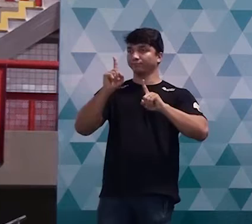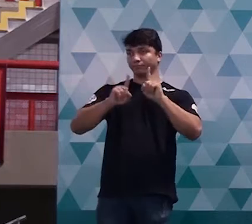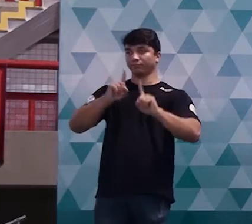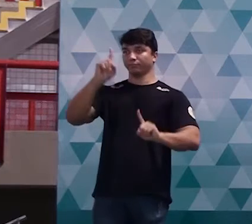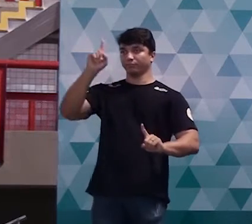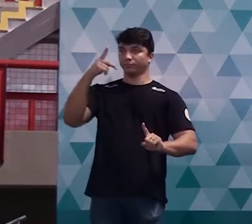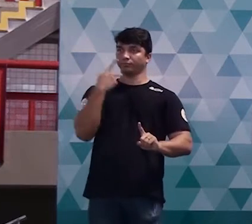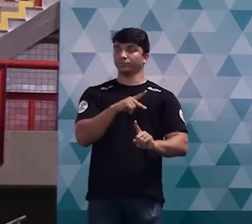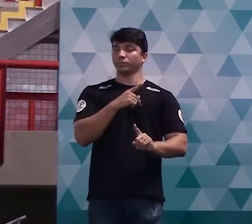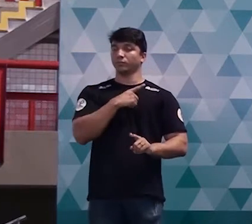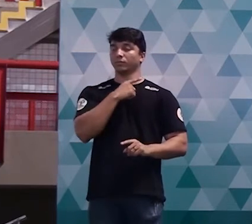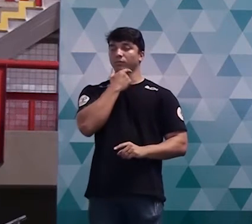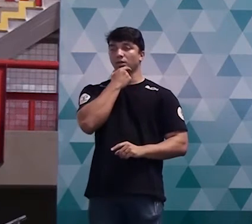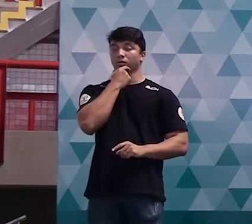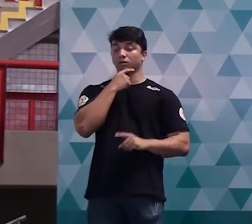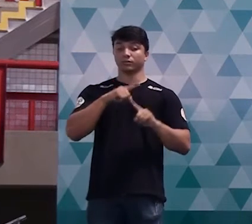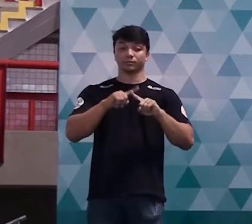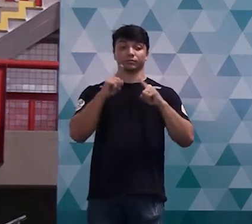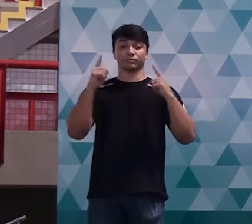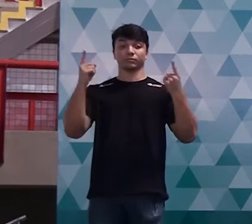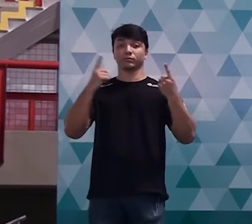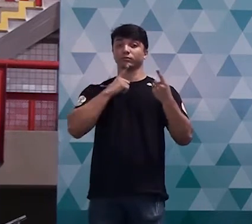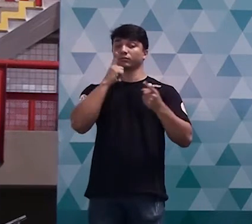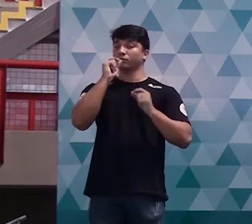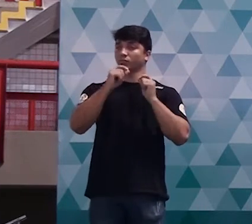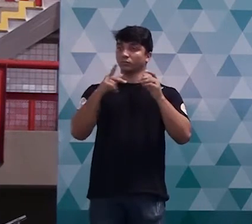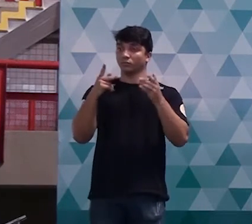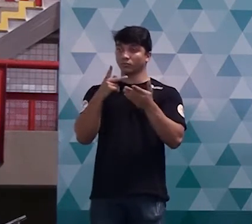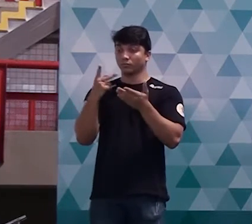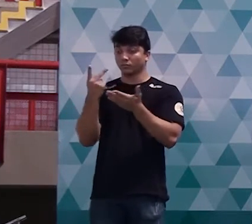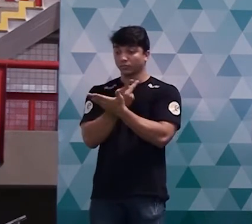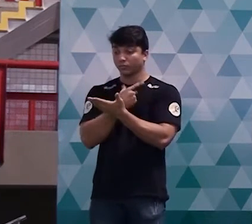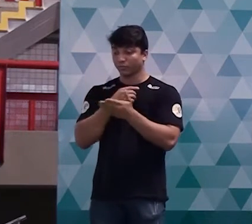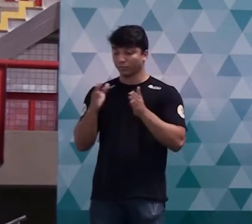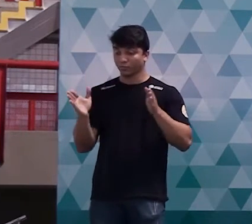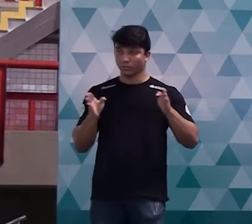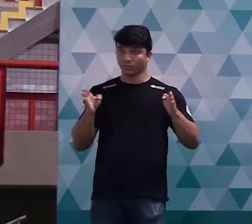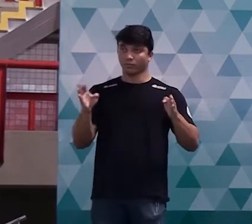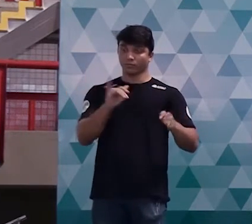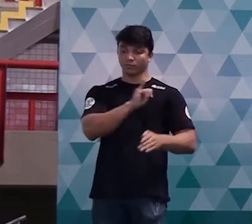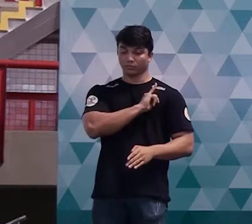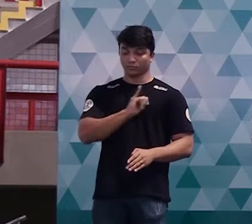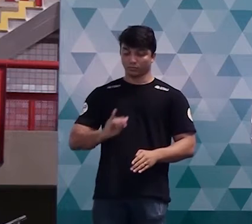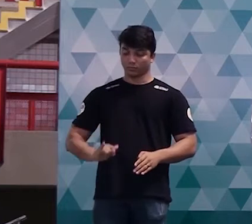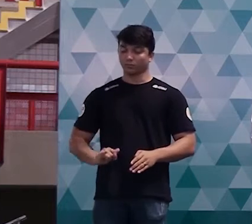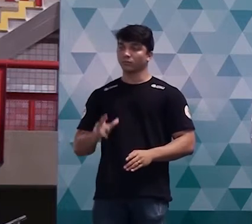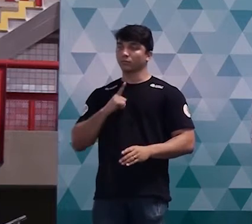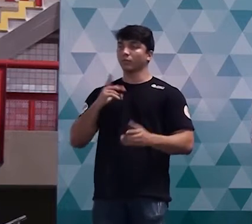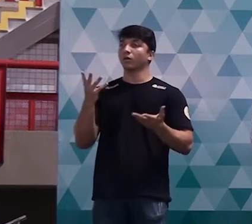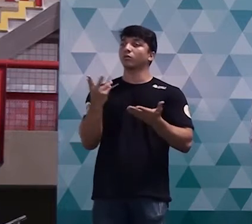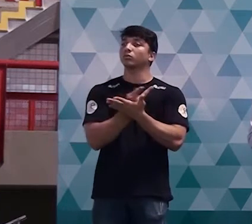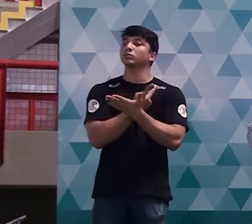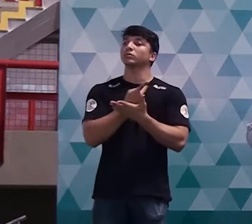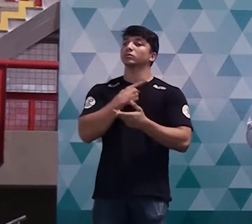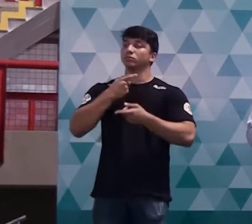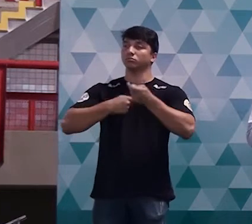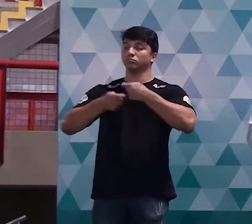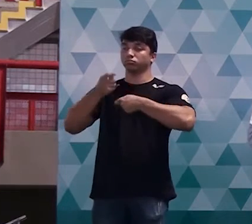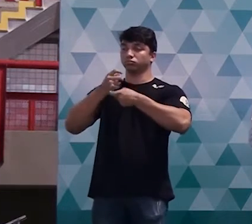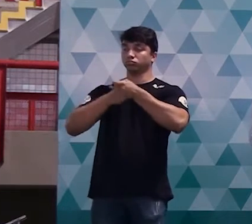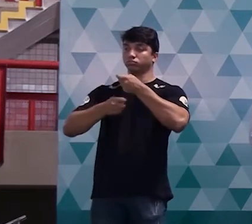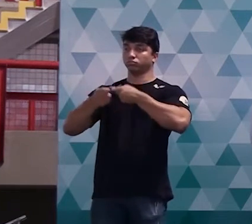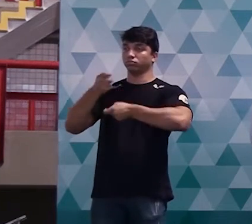ingleses. Porém, pessoal, durante o Império, nós vamos ter um novo ciclo econômico importante.